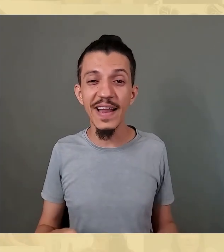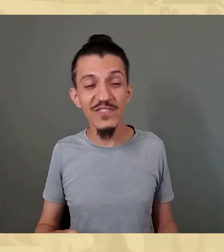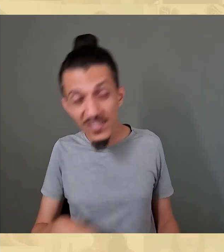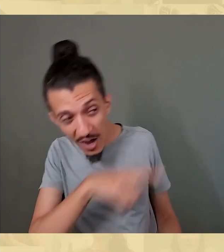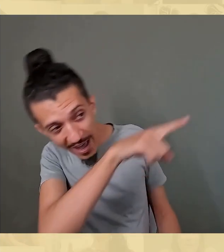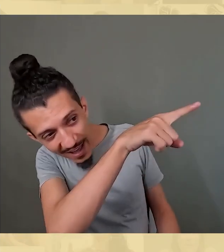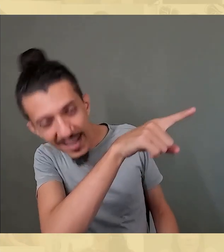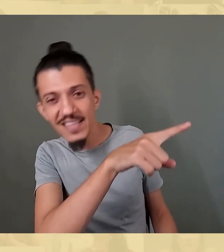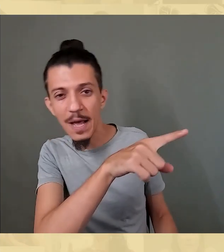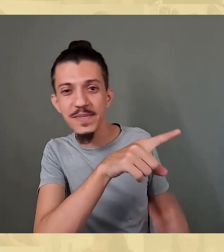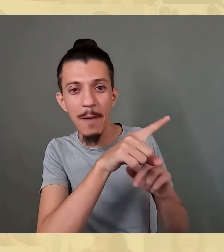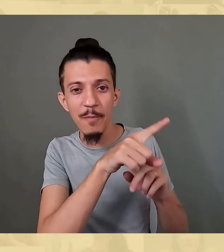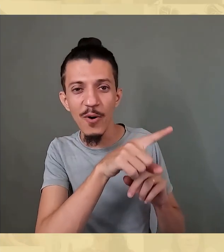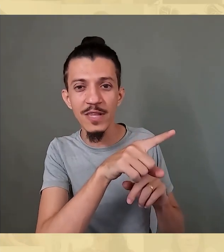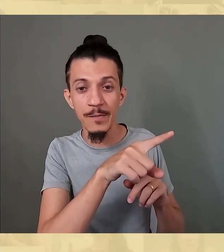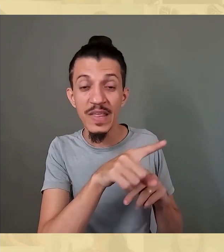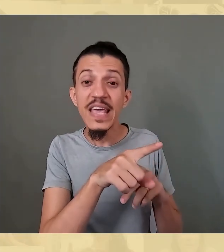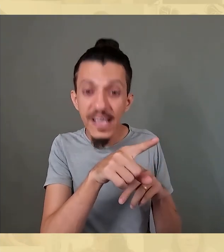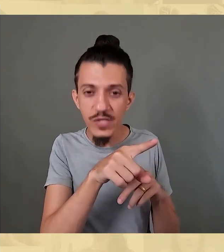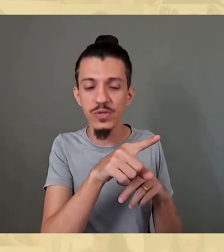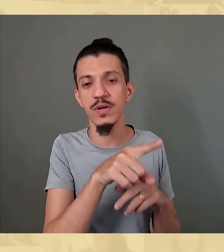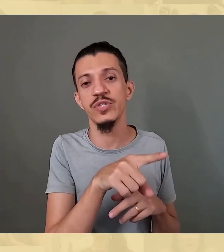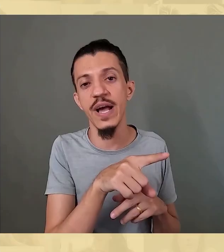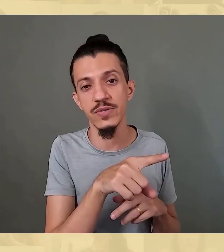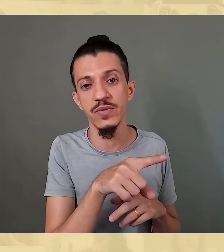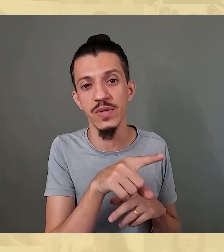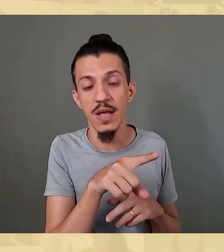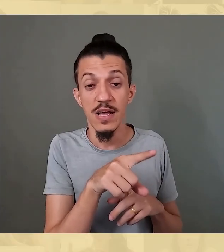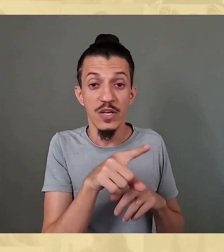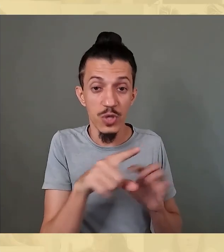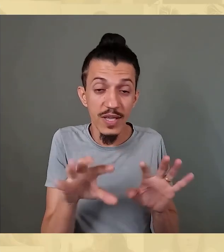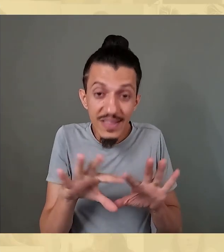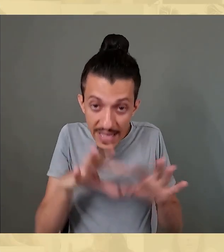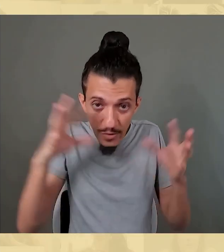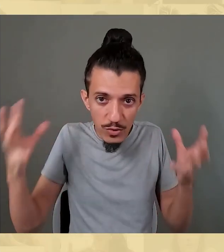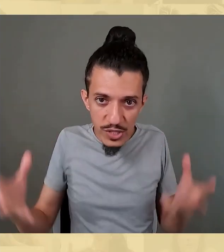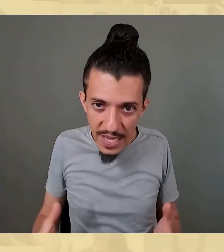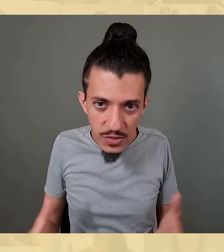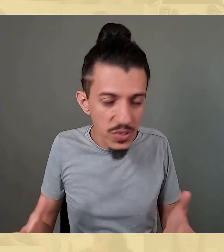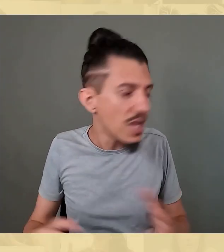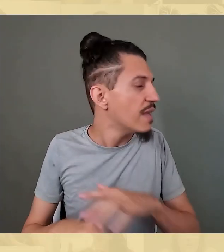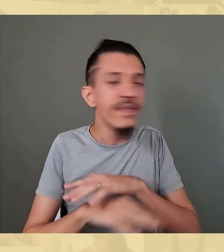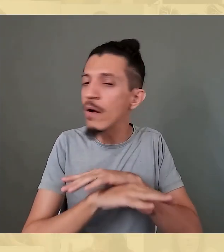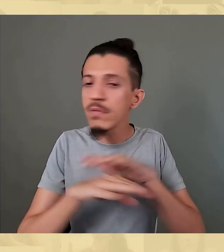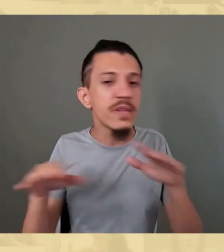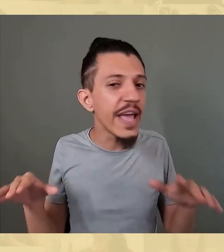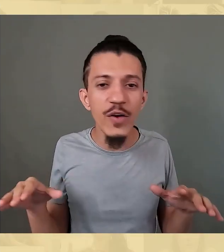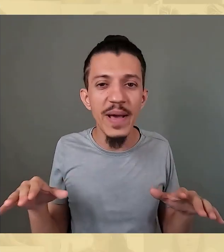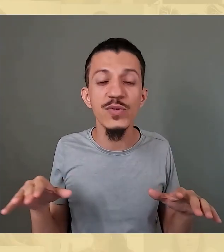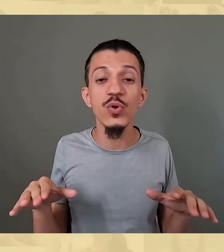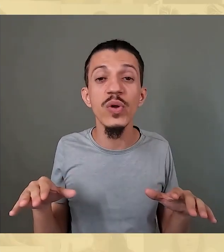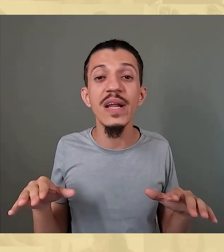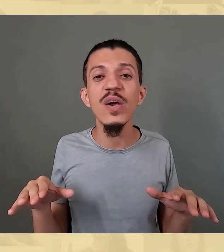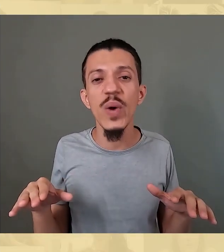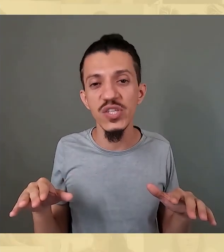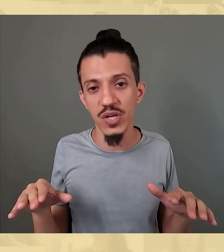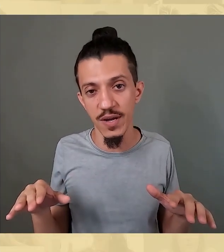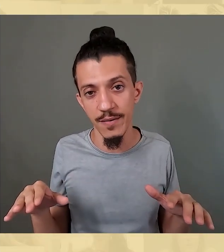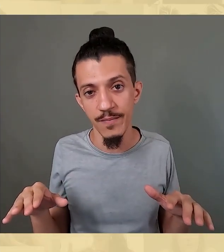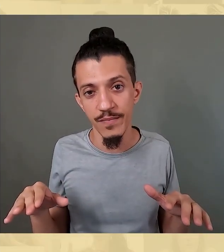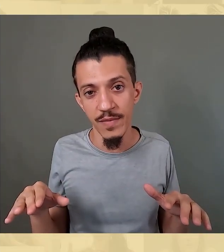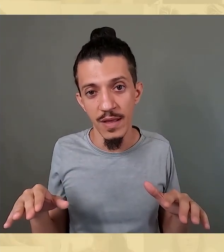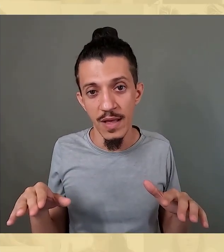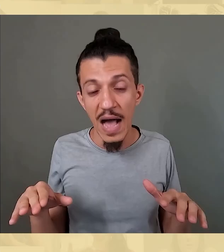padaria, você fala assim, é ali, sabe que você aponta? Isso são gestos. Só que dentro dos gestos não tem uma estrutura